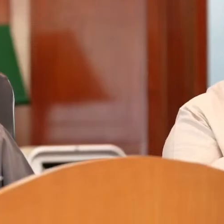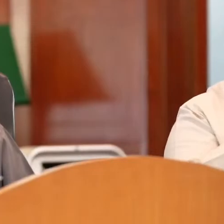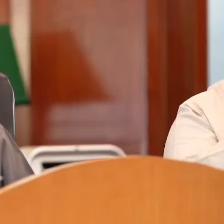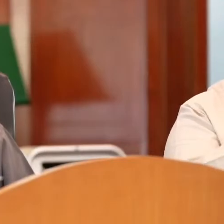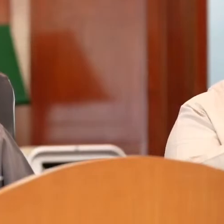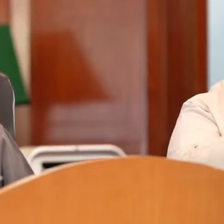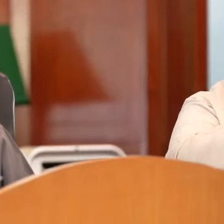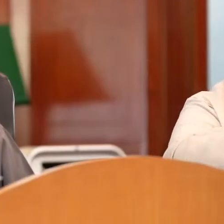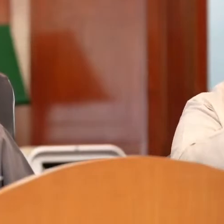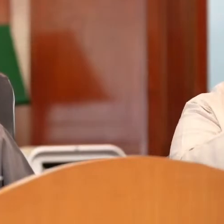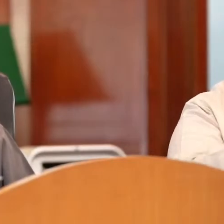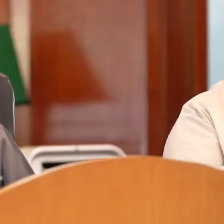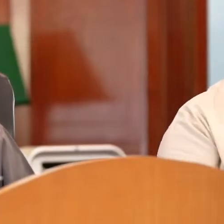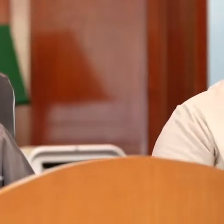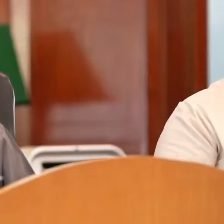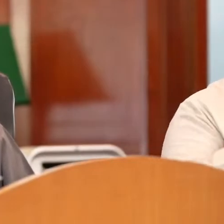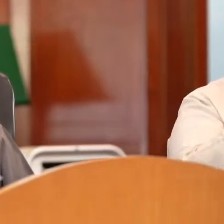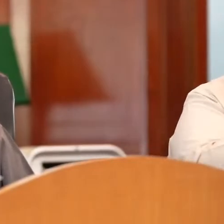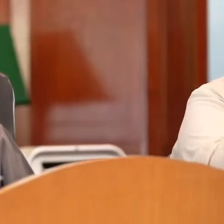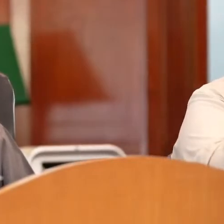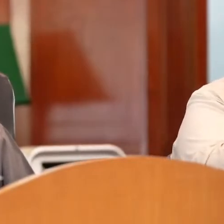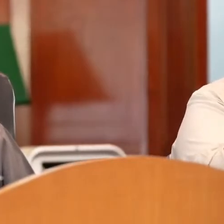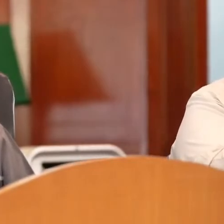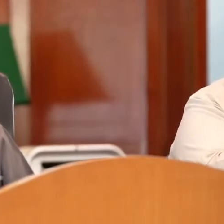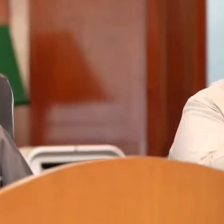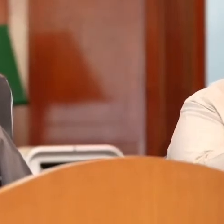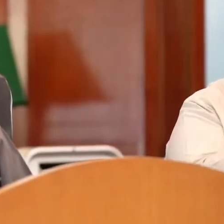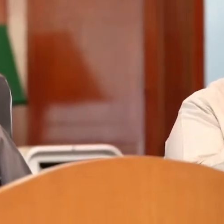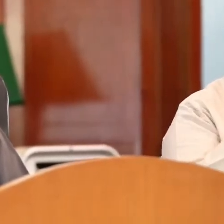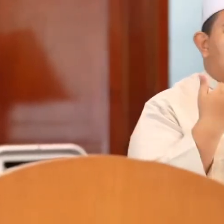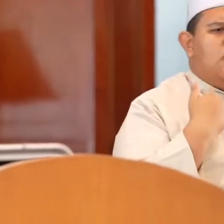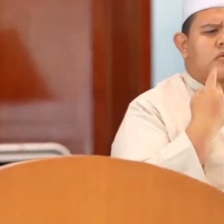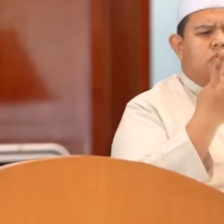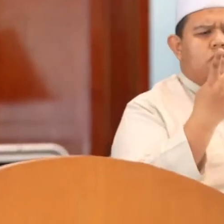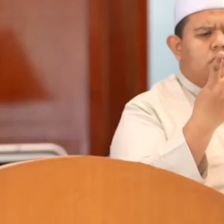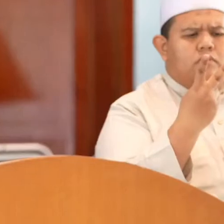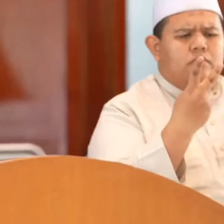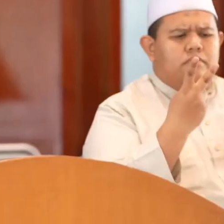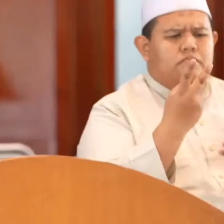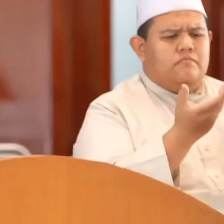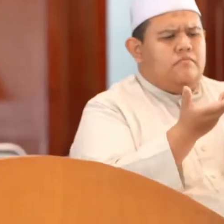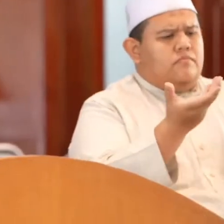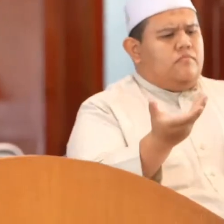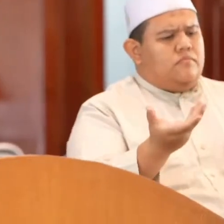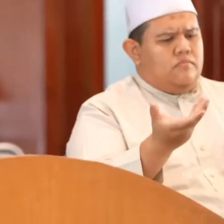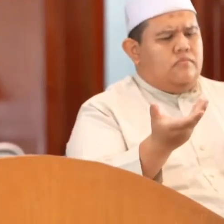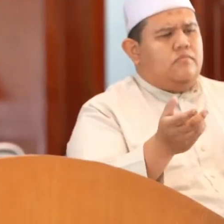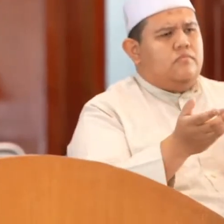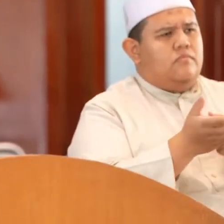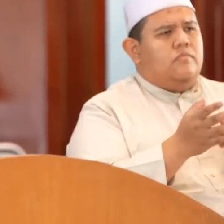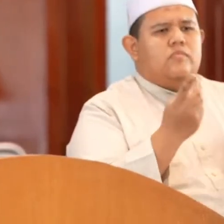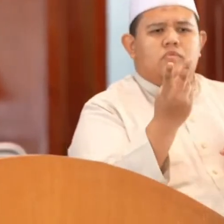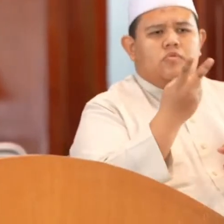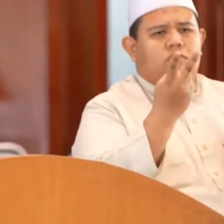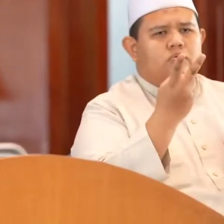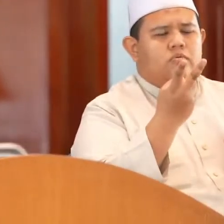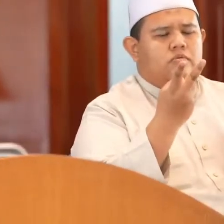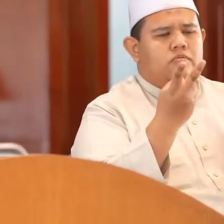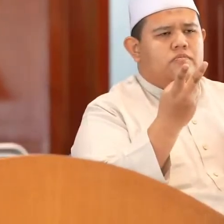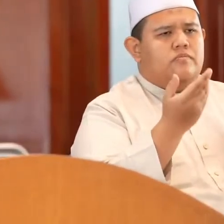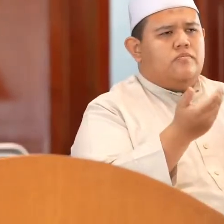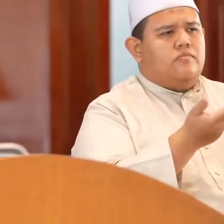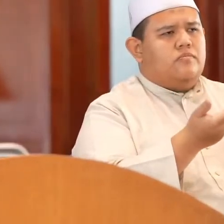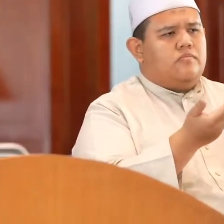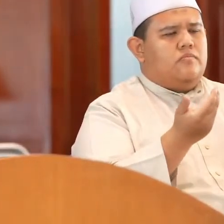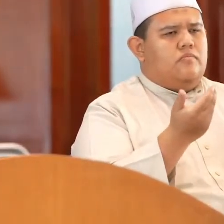sini. Pengarah nak bincang ada dua martabat manusia ni. Yang kedua-duanya baik, satu baik,